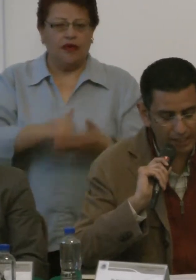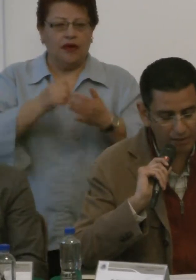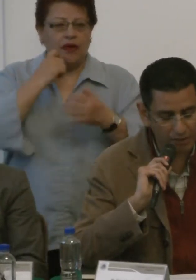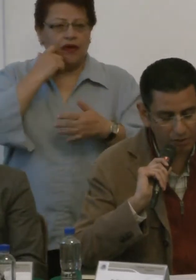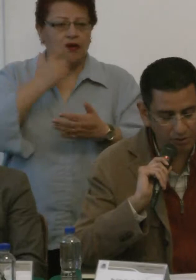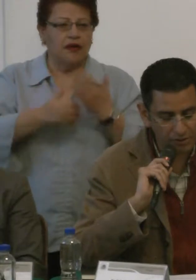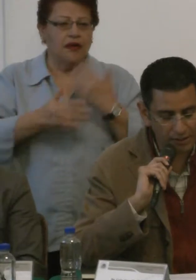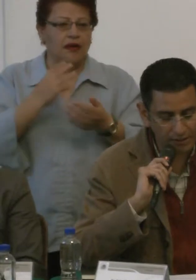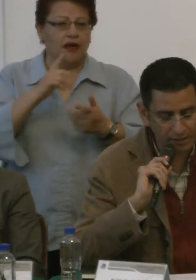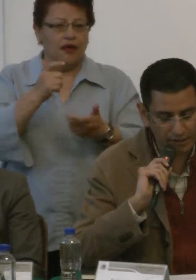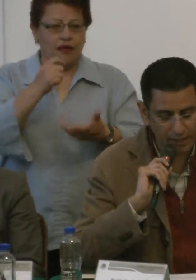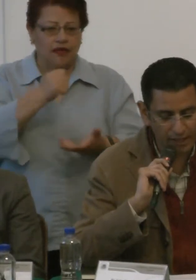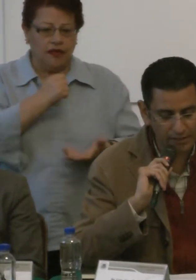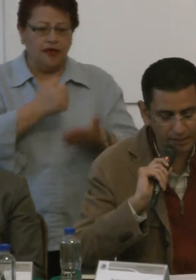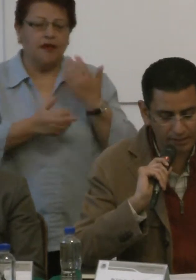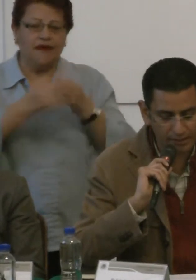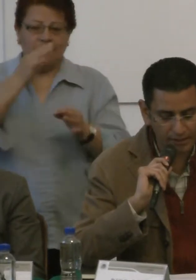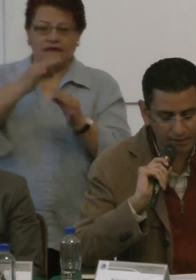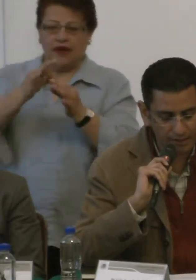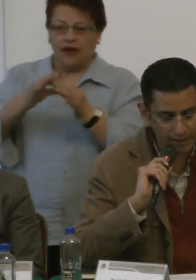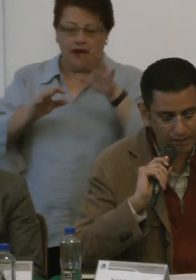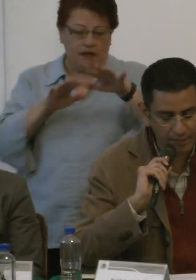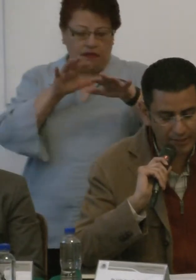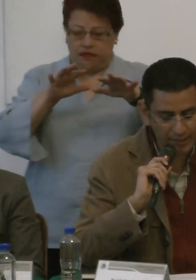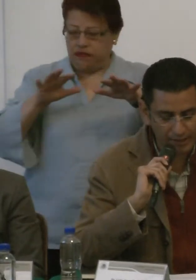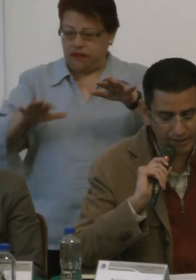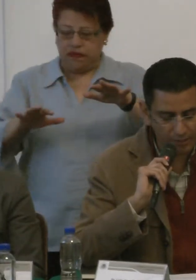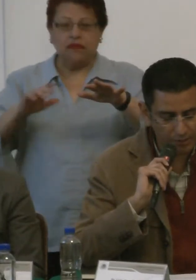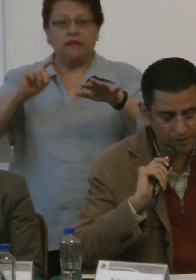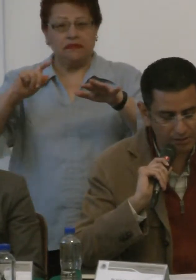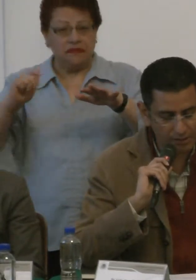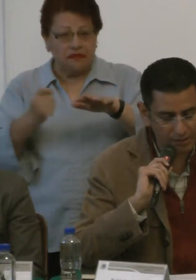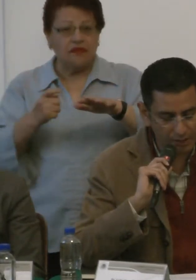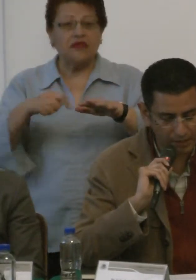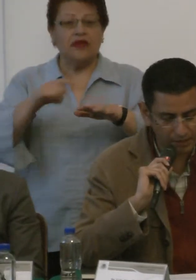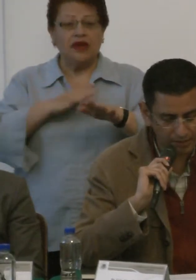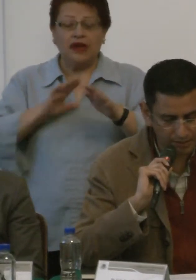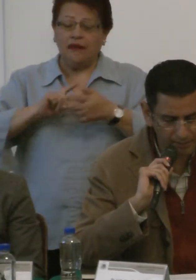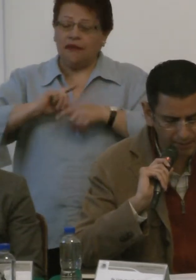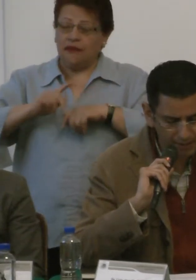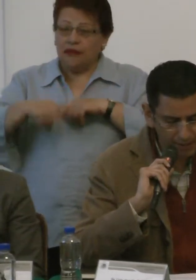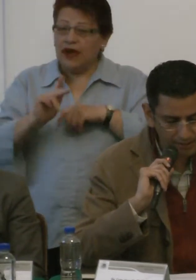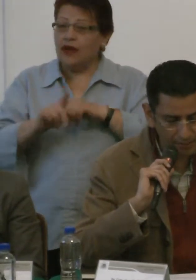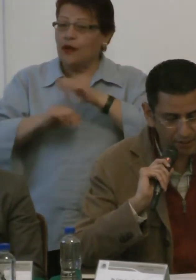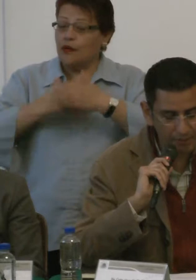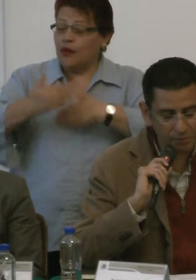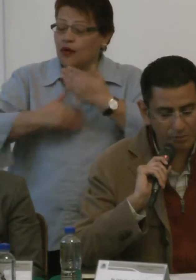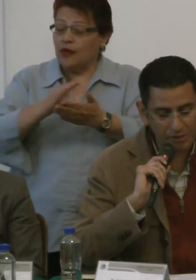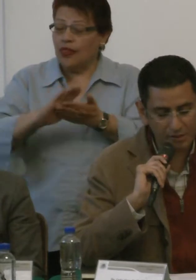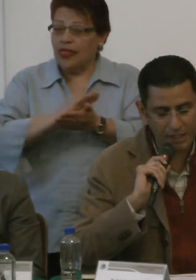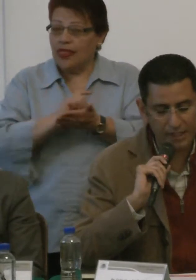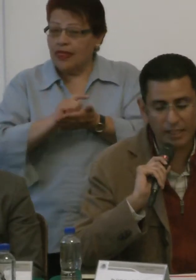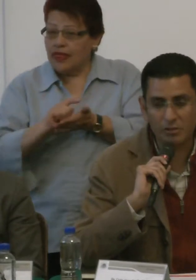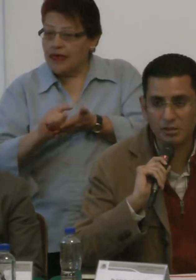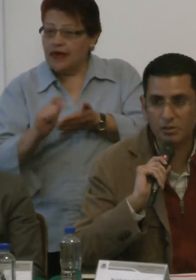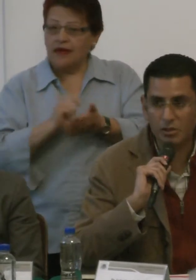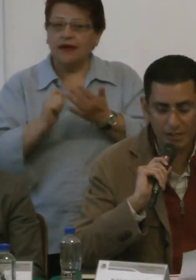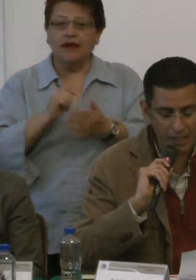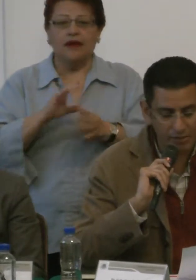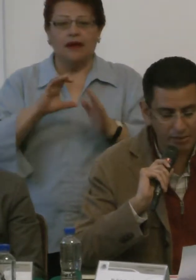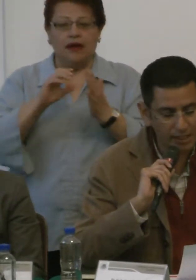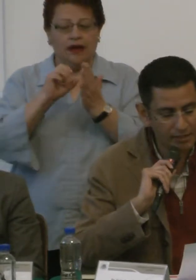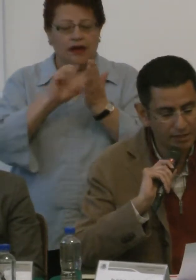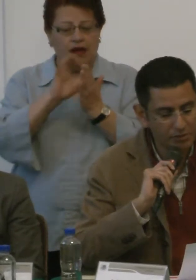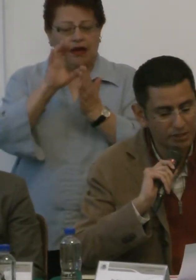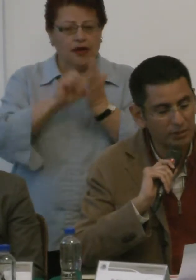proceso a que los recursos se destinen a las áreas estratégicas y sean procesos transparentes. También debemos mencionar que la Constitución